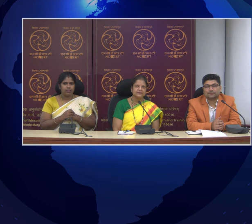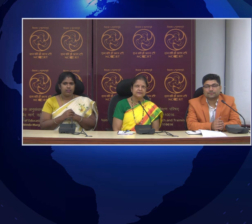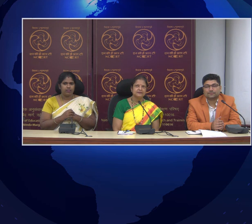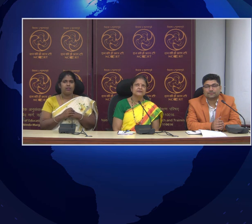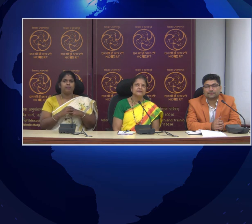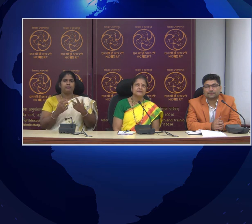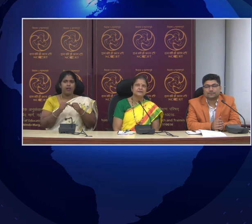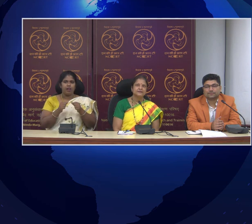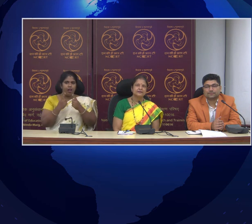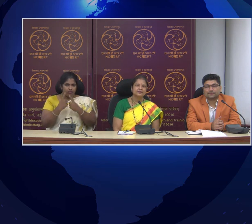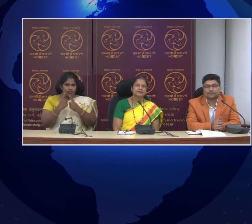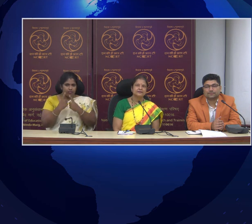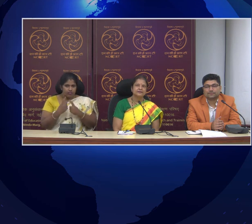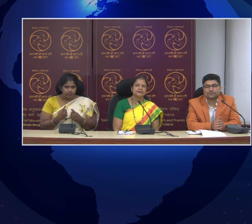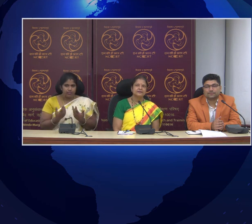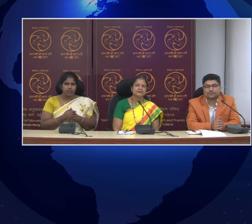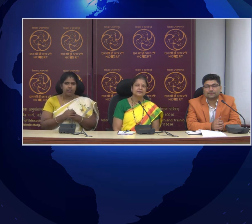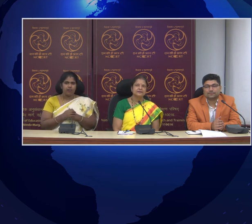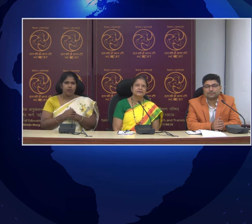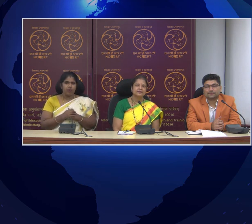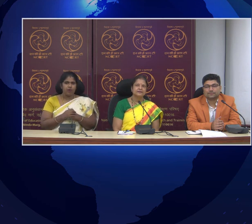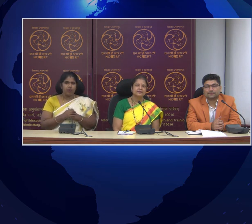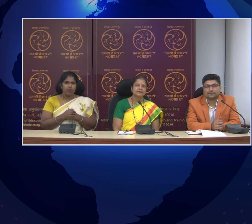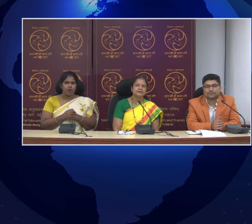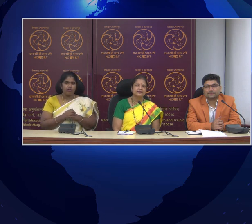प्रारंभिक जो रुझान मिला है या जो ज्ञान संज्ञान में